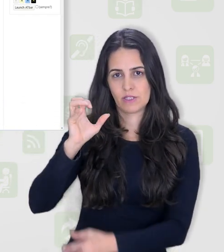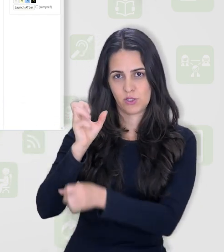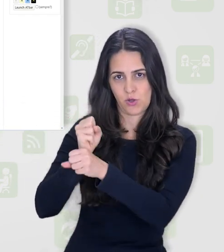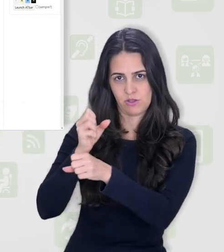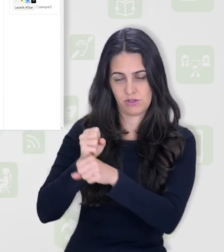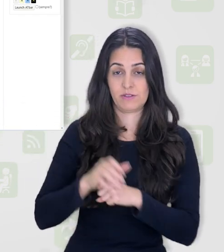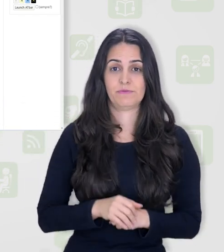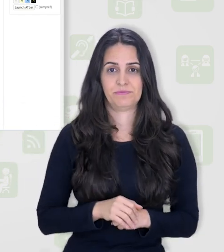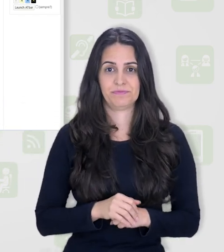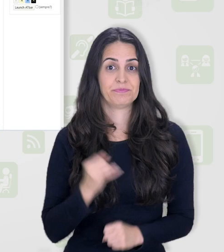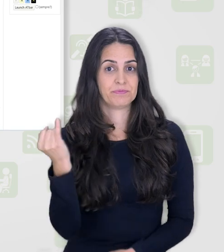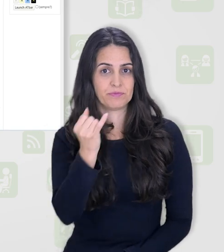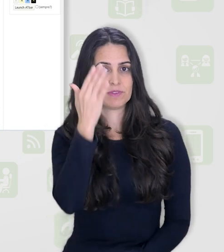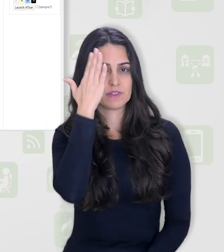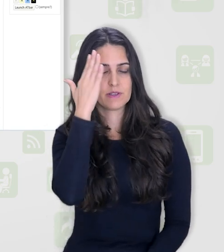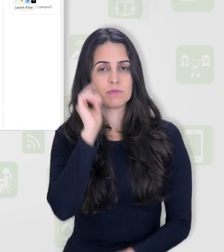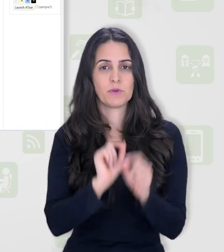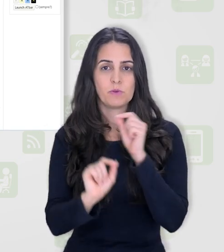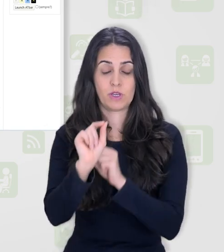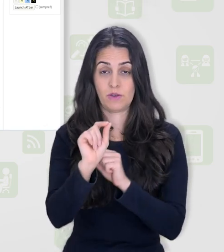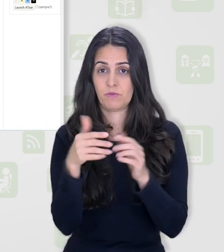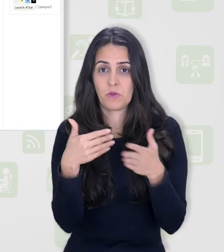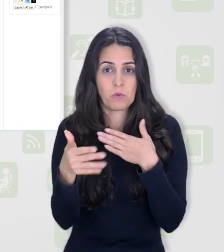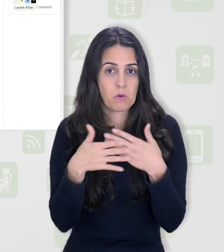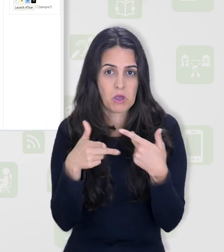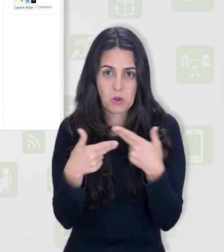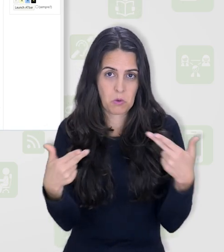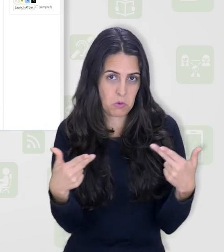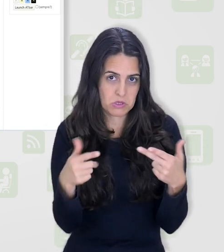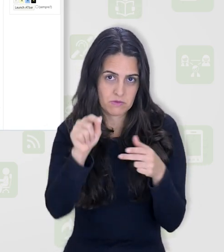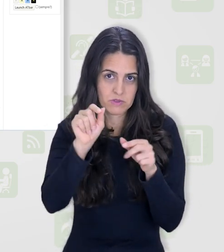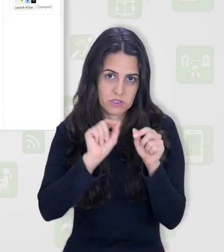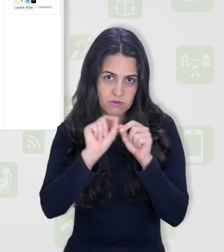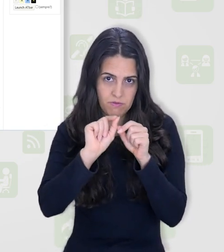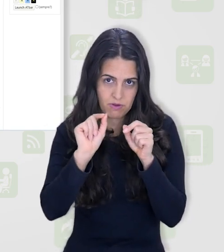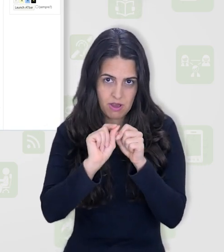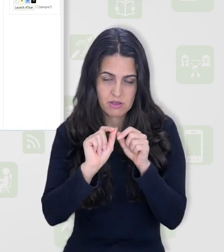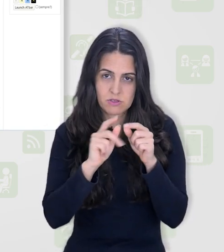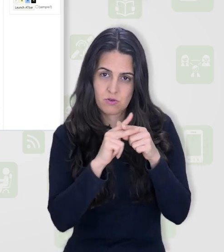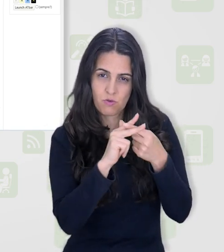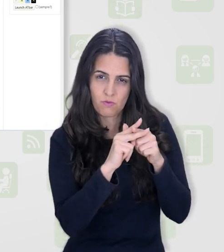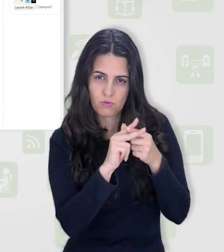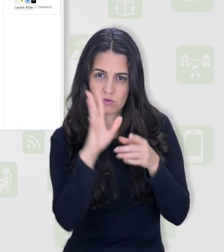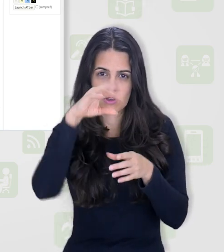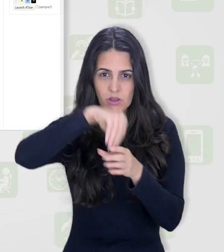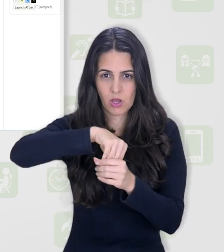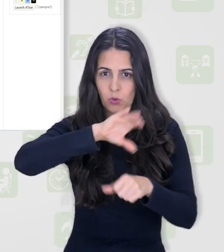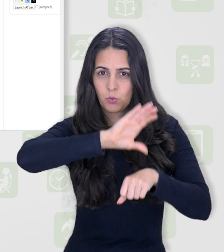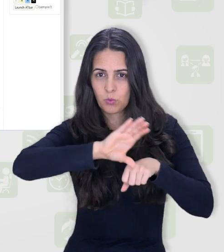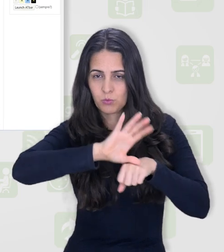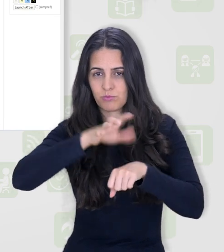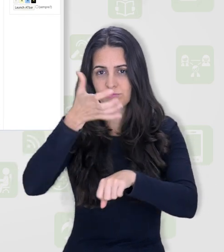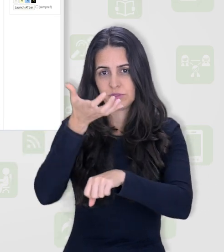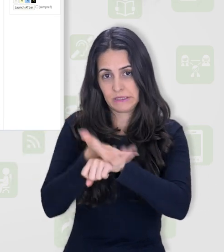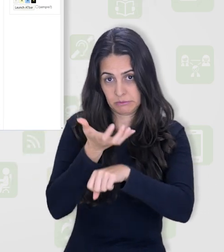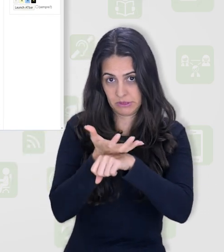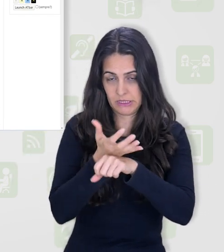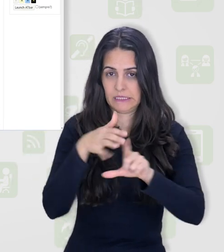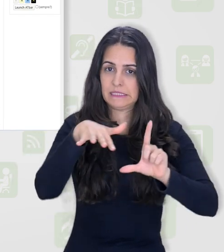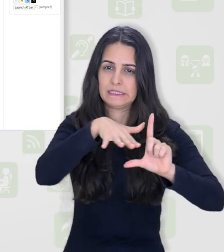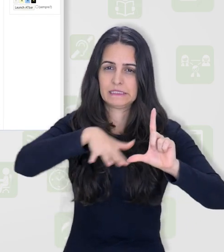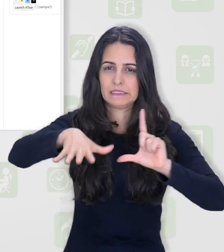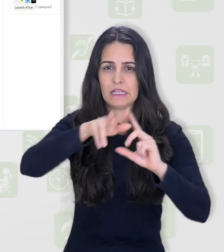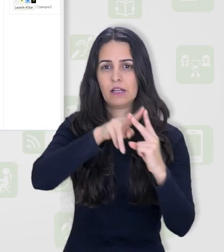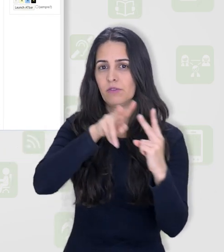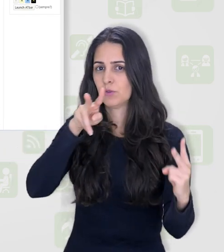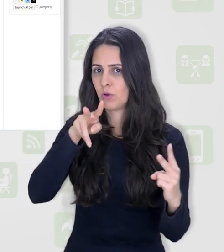você entender que todas as atividades que você configura na sua sala virtual no seu curso na sua disciplina você configurou